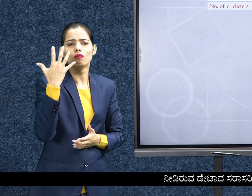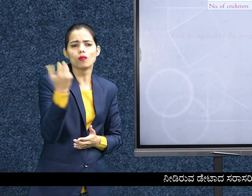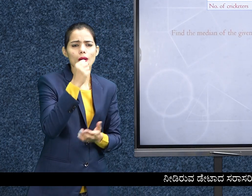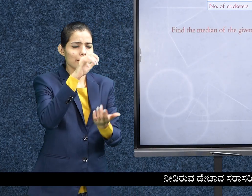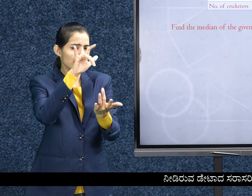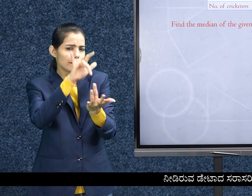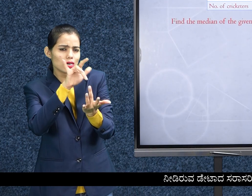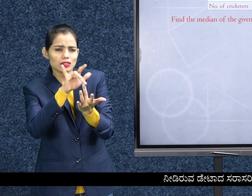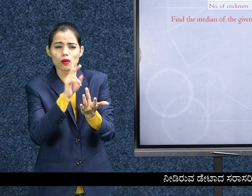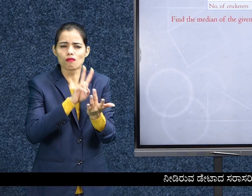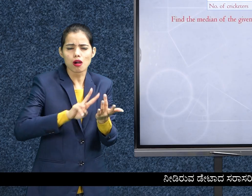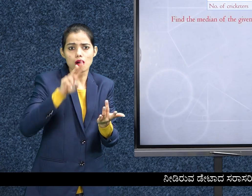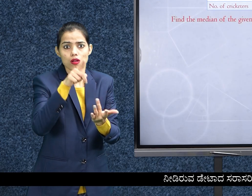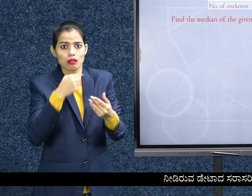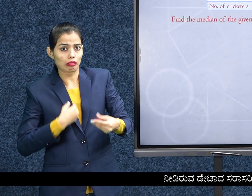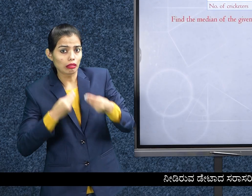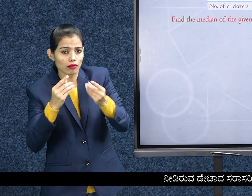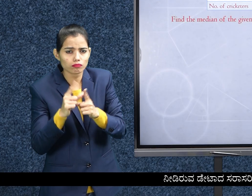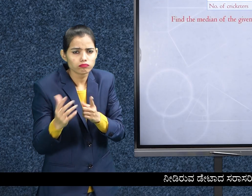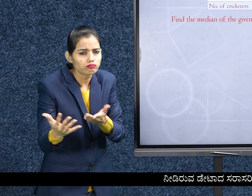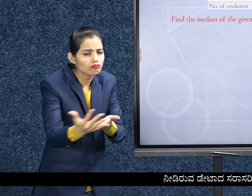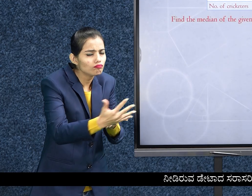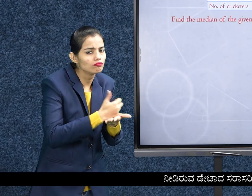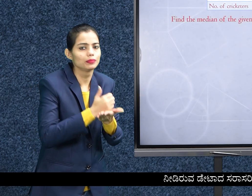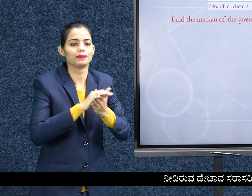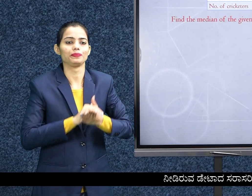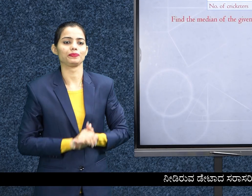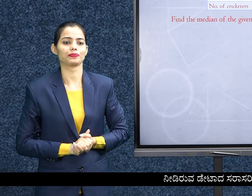ನೀಡಿರುವ ಡೇಟಾದ ಸರಾಸರಿಯನ್ನ ಹುಡುಕಿ.